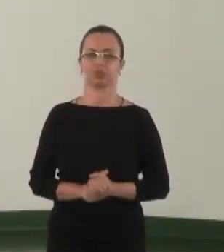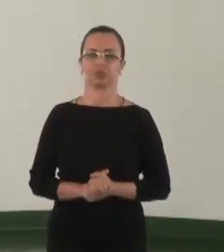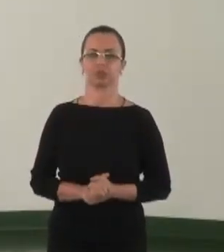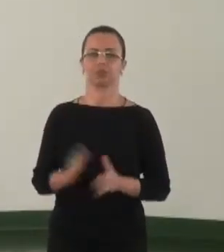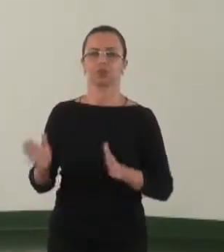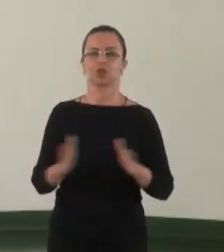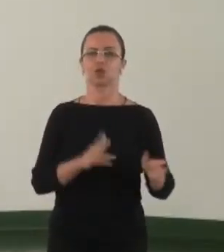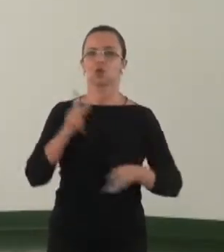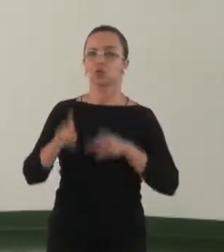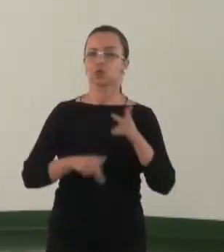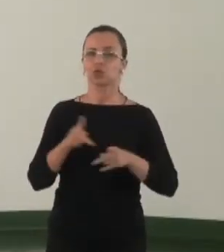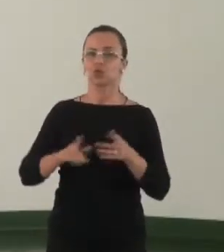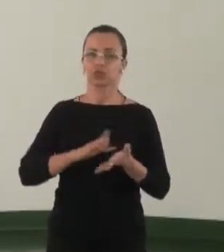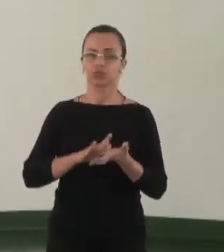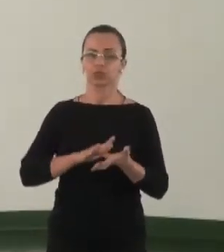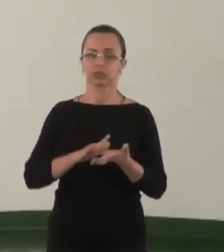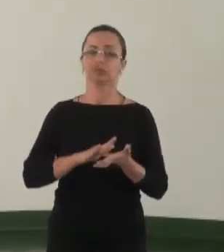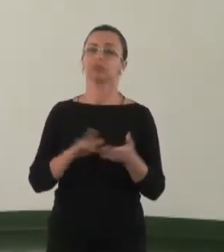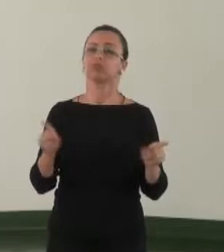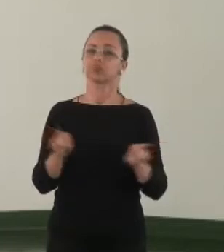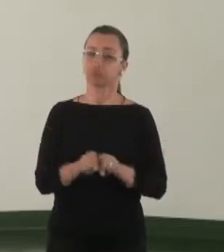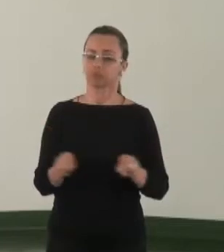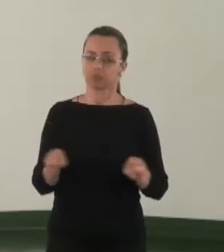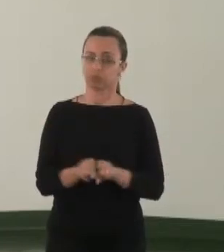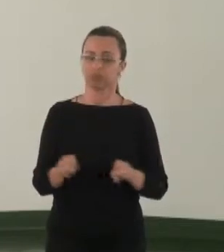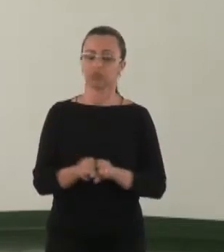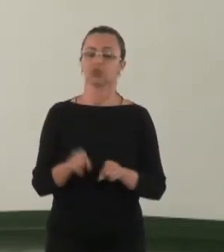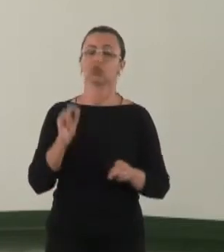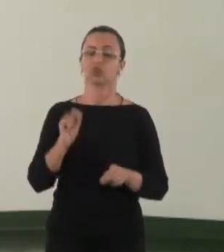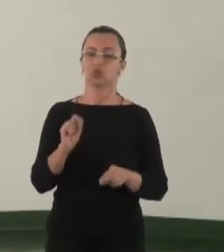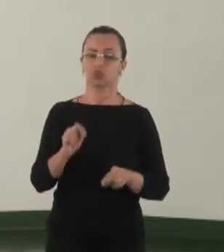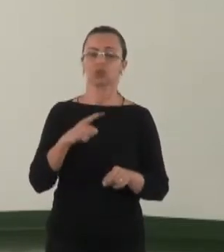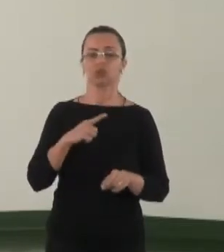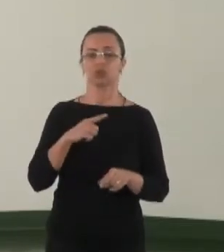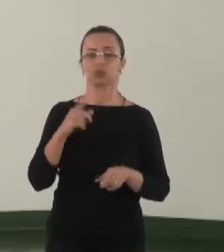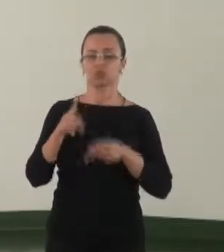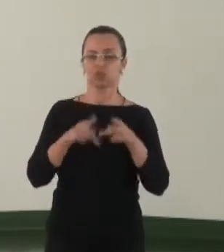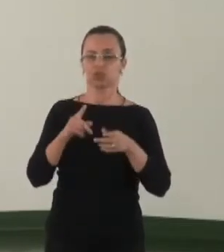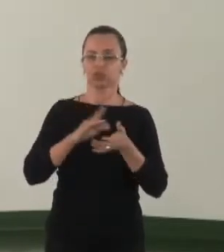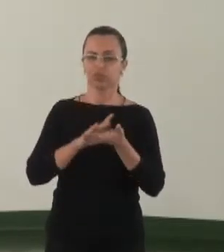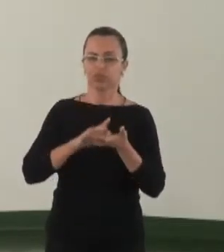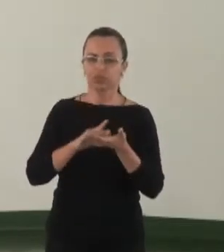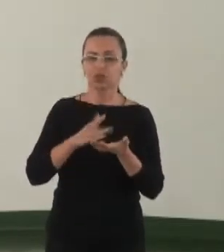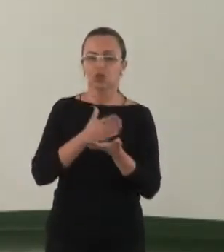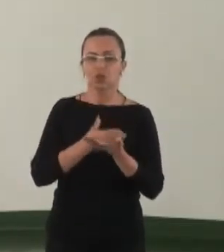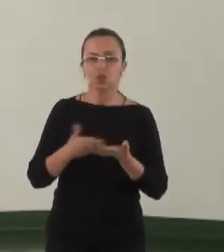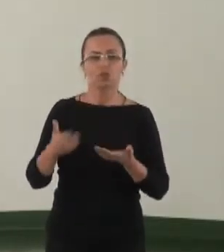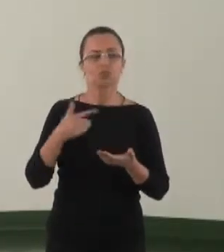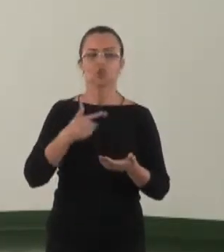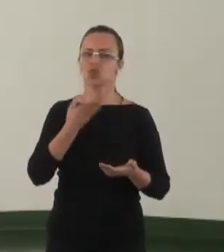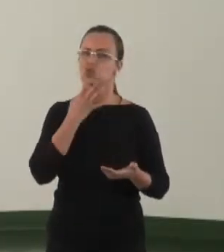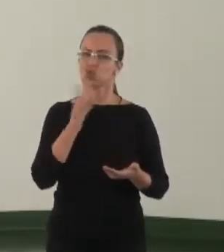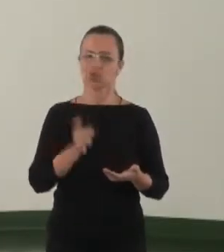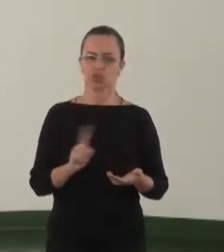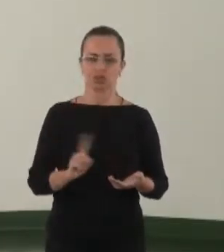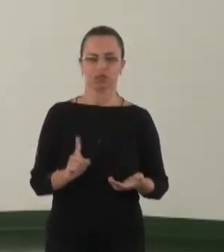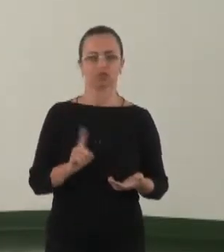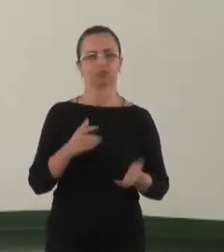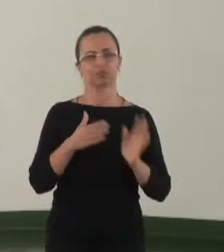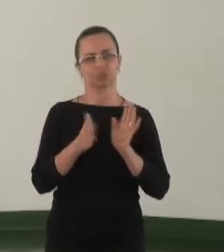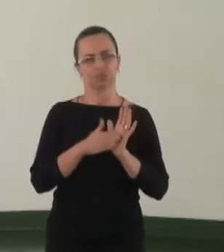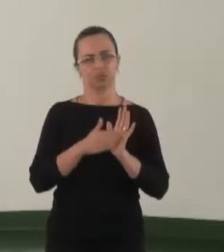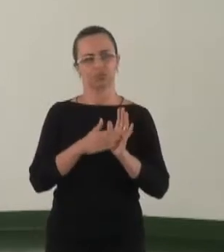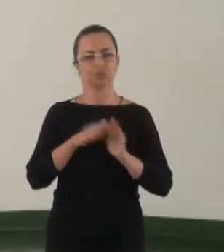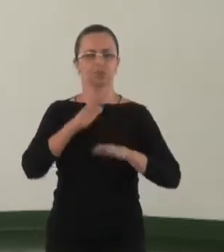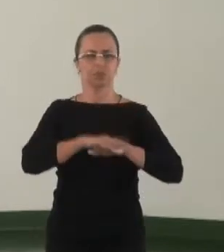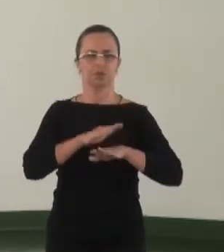Povos ciganos, aqui também tem a questão da discriminação dos povos ciganos, que começa primeiramente pelo desconhecimento por parte dos